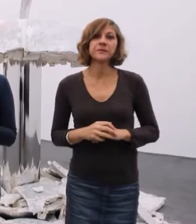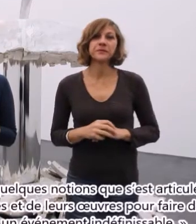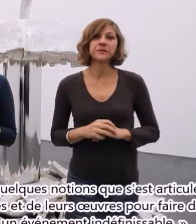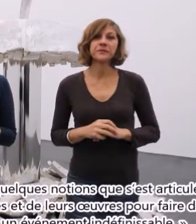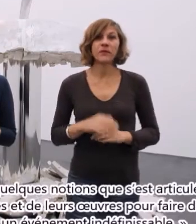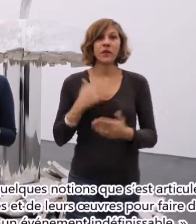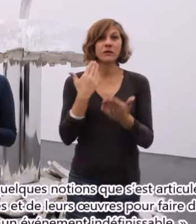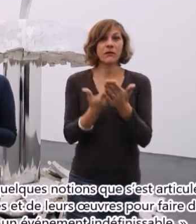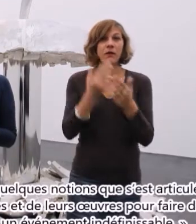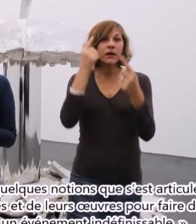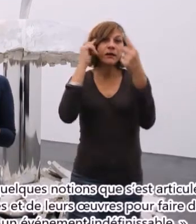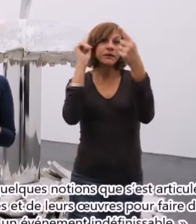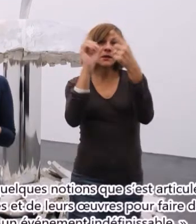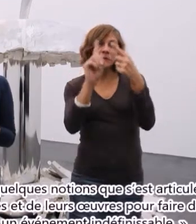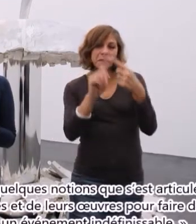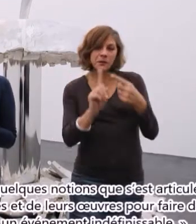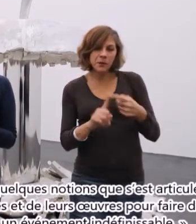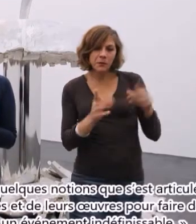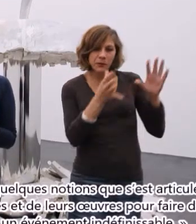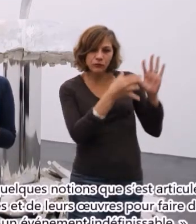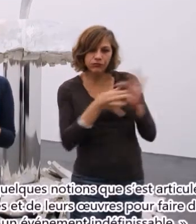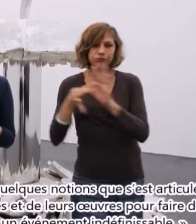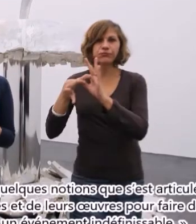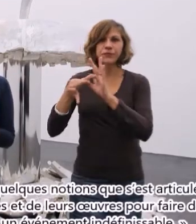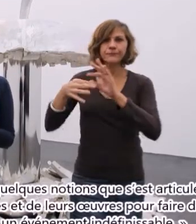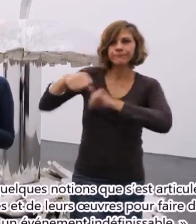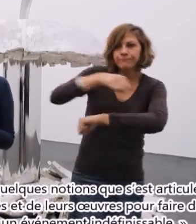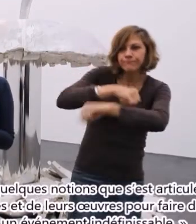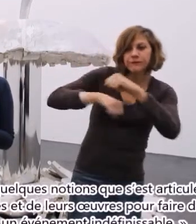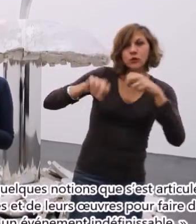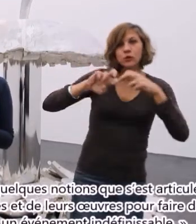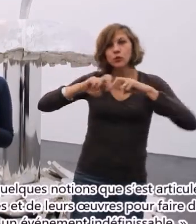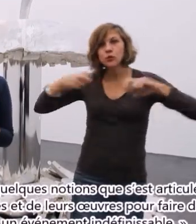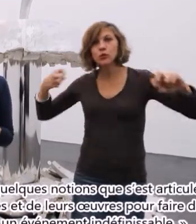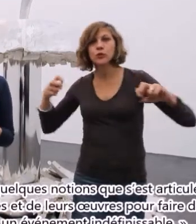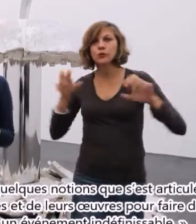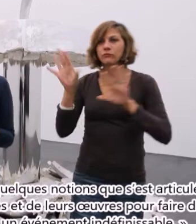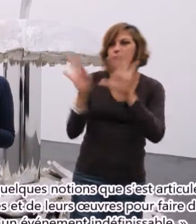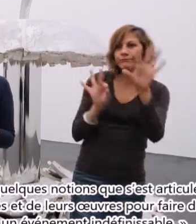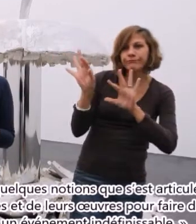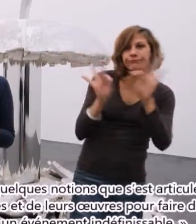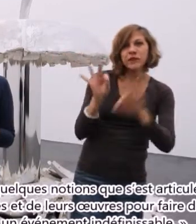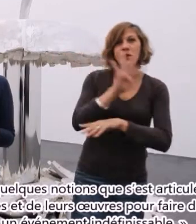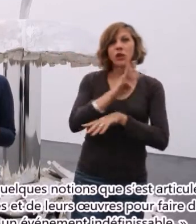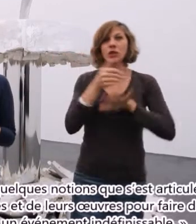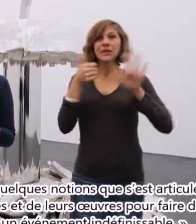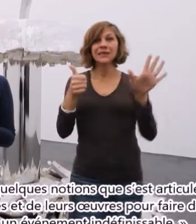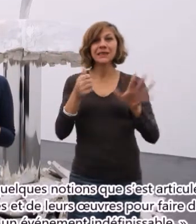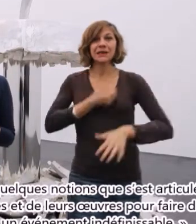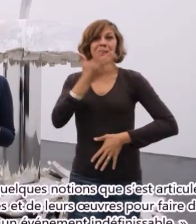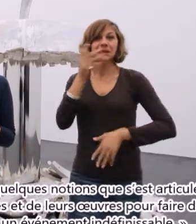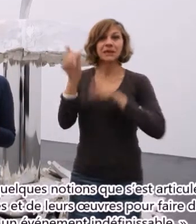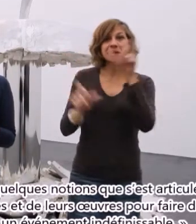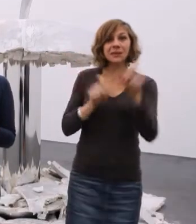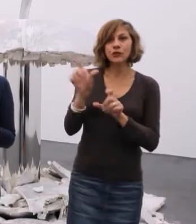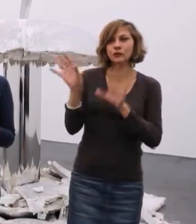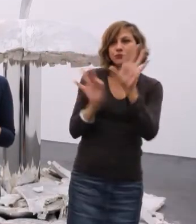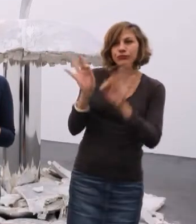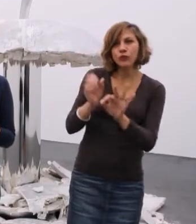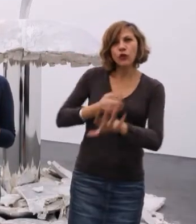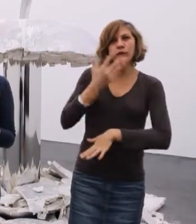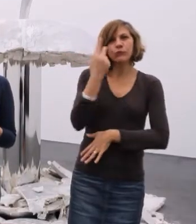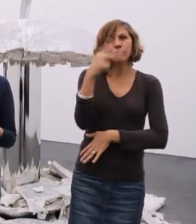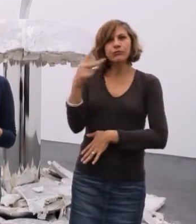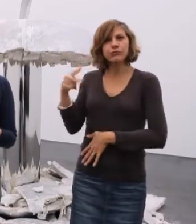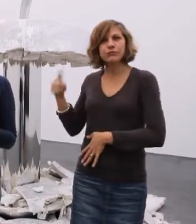C'est autour de ces quelques notions que s'est articulé le choix des 46 artistes et de leurs œuvres pour faire de cette exposition